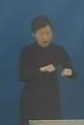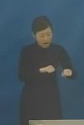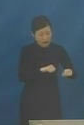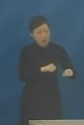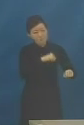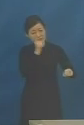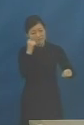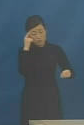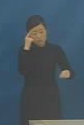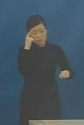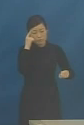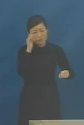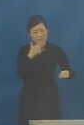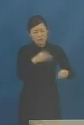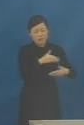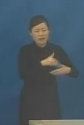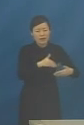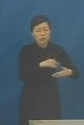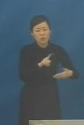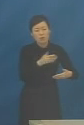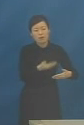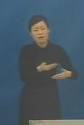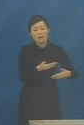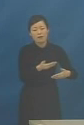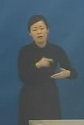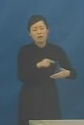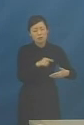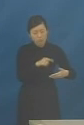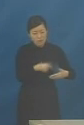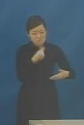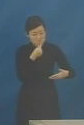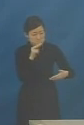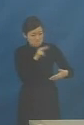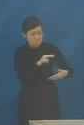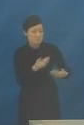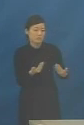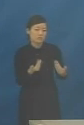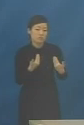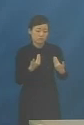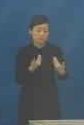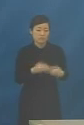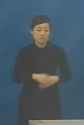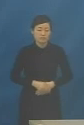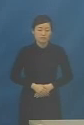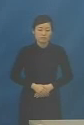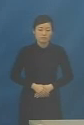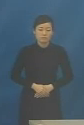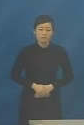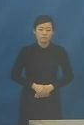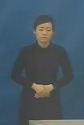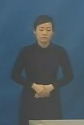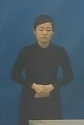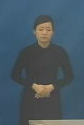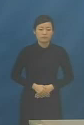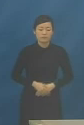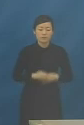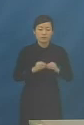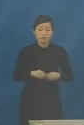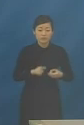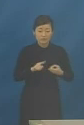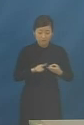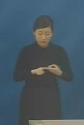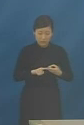はその内容がどうなるかこれは注目していかなければなりませんまたあの具体的な